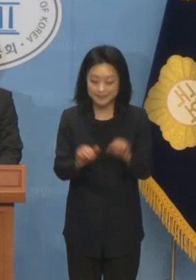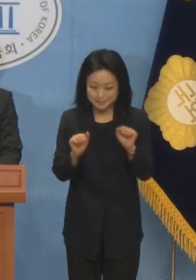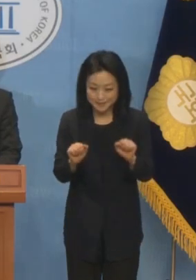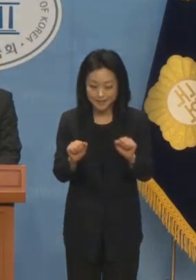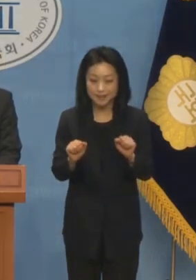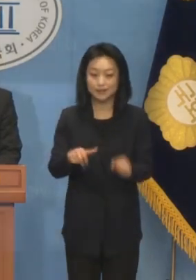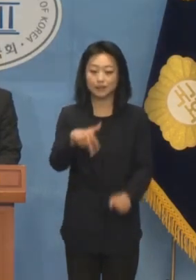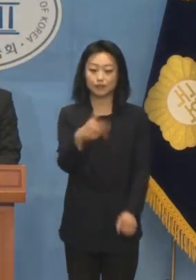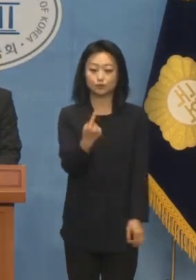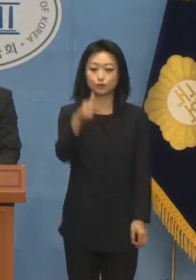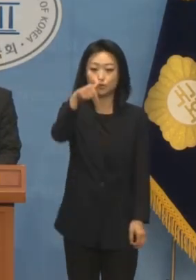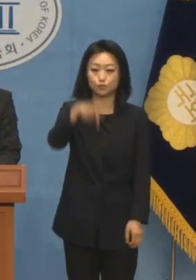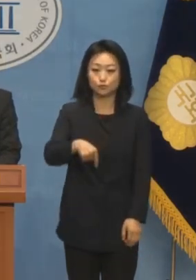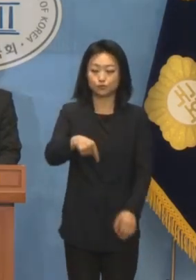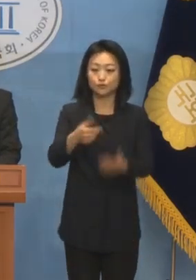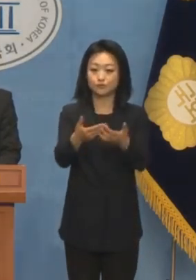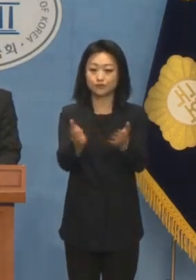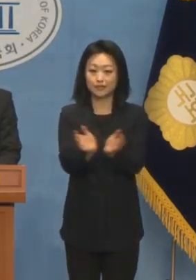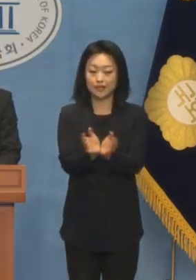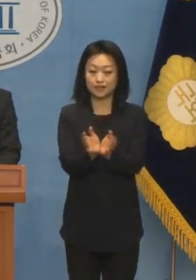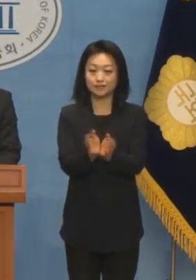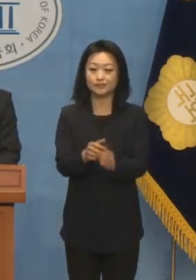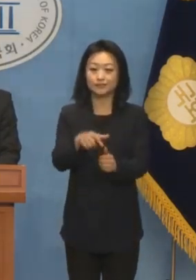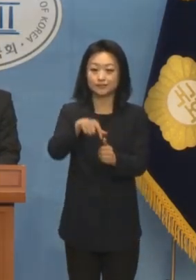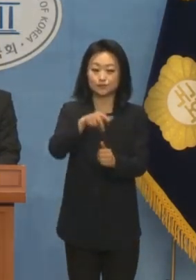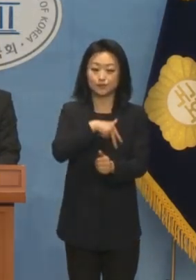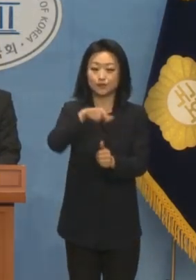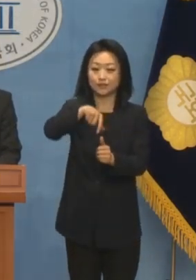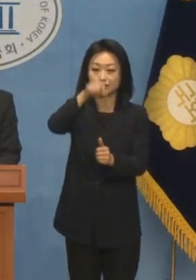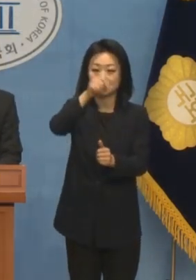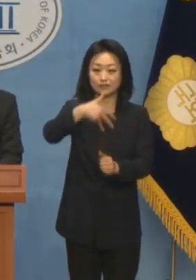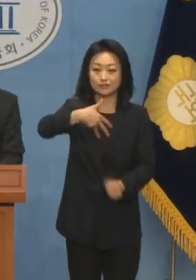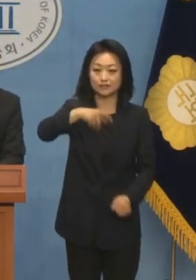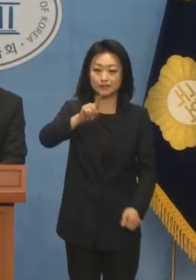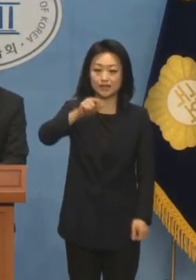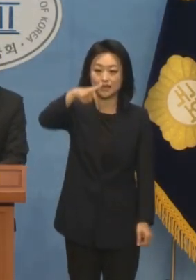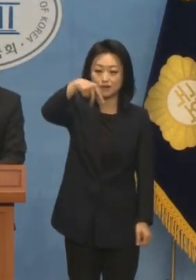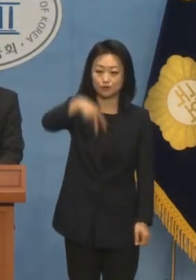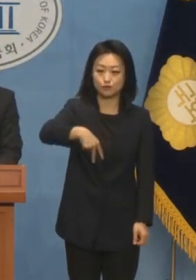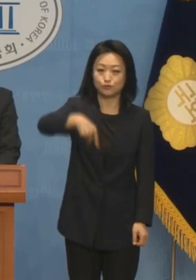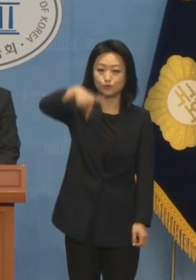안녕하십니까. 조국혁신당 국회의원 당선자 차규근입니다.